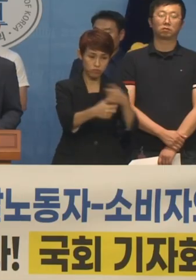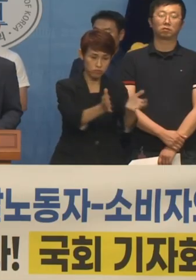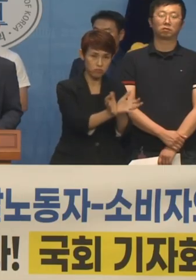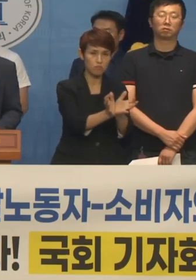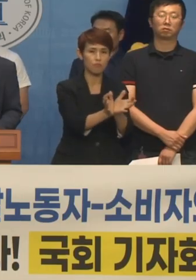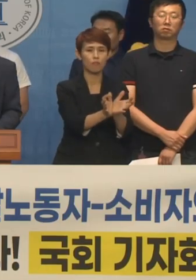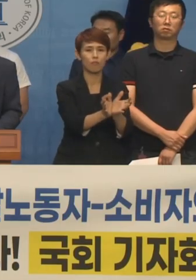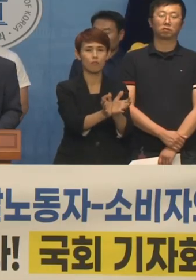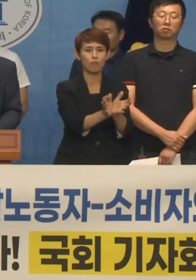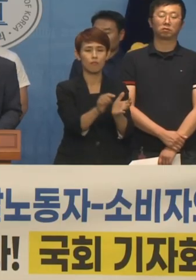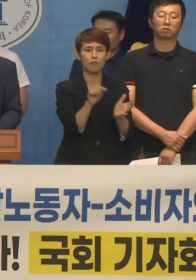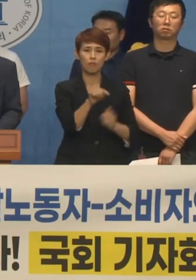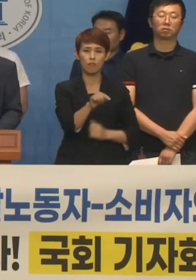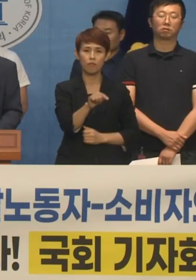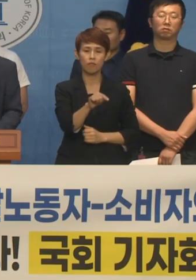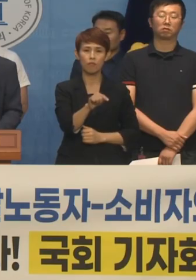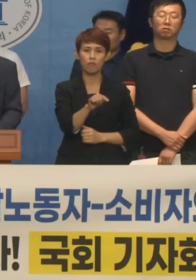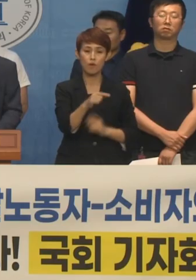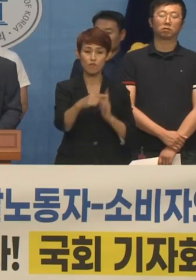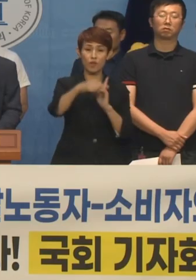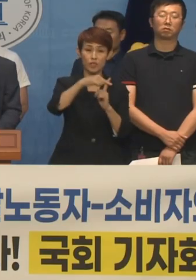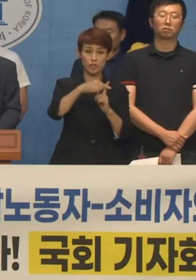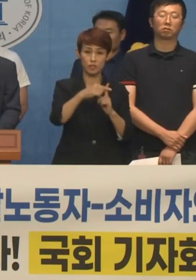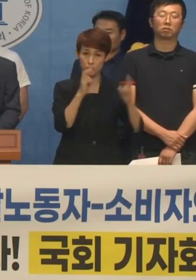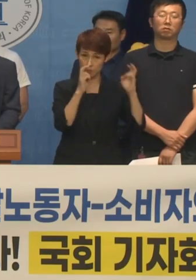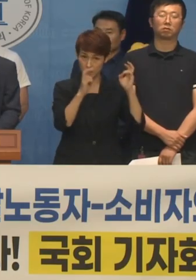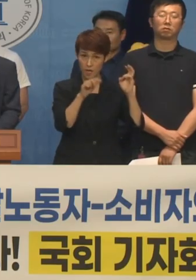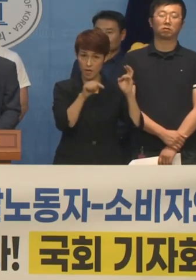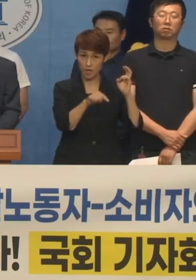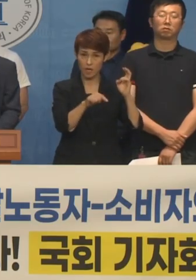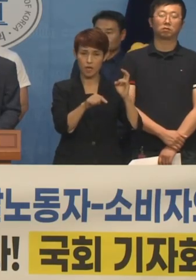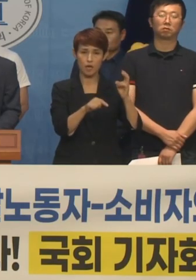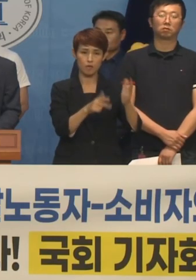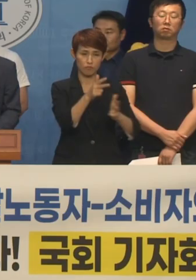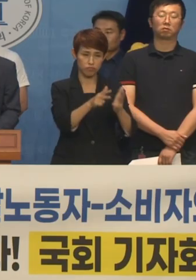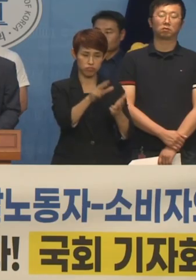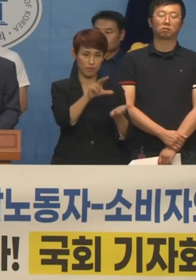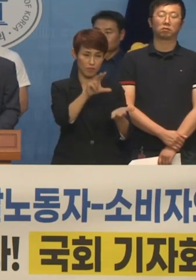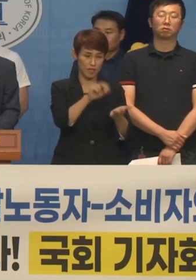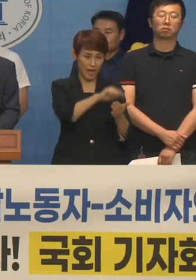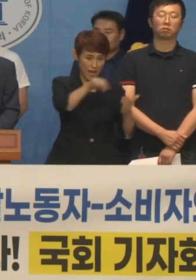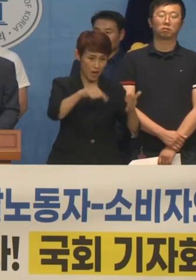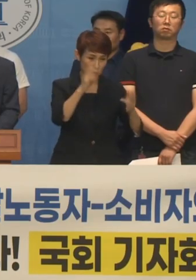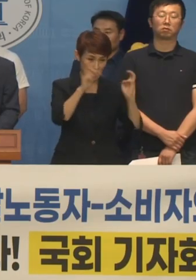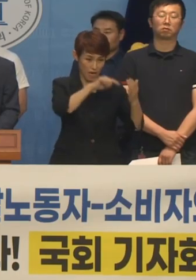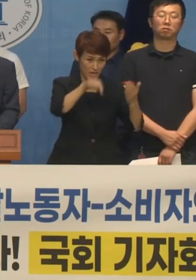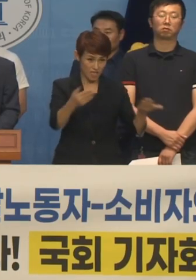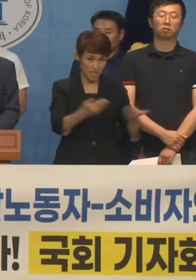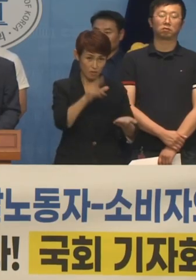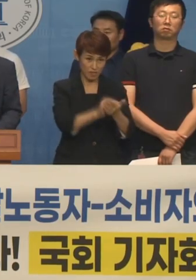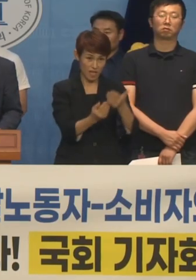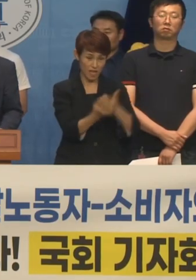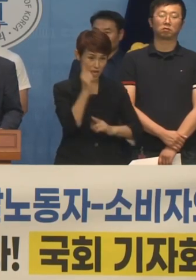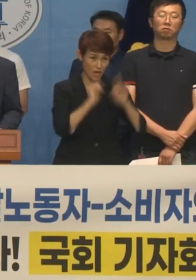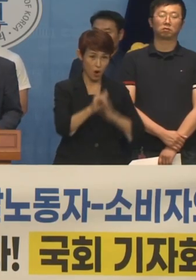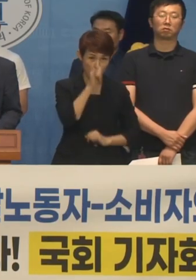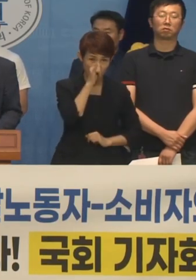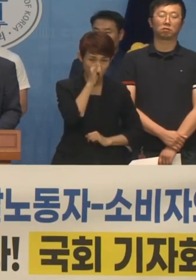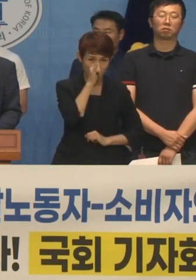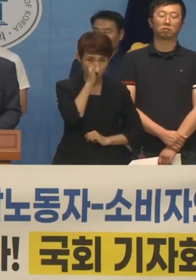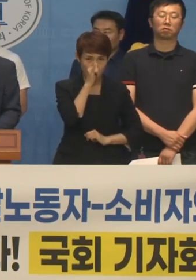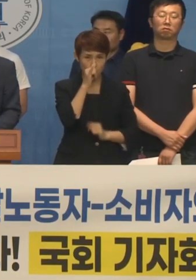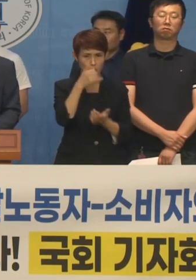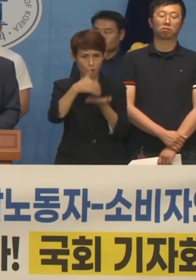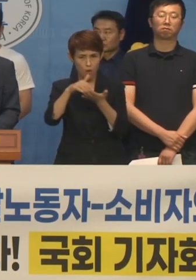50%를 수행하는 쿠팡이츠 플러스 지사의 산재는 쿠팡이츠의 산재로 집계조차 되지